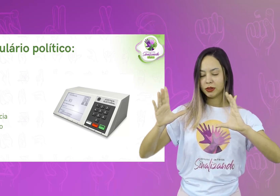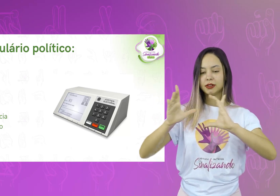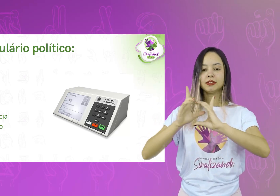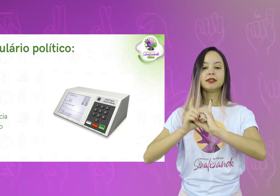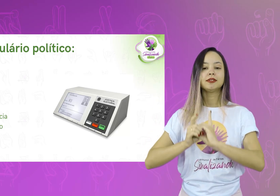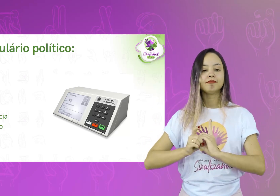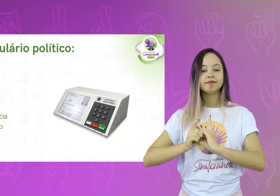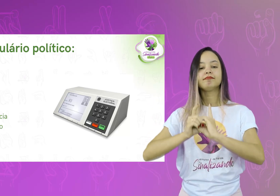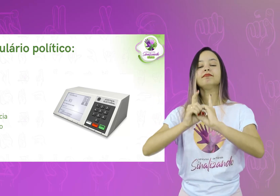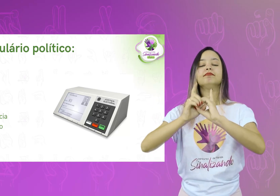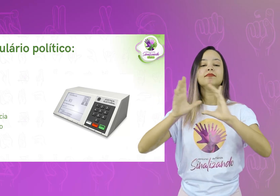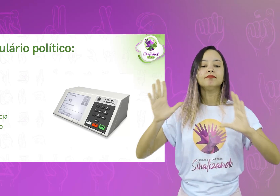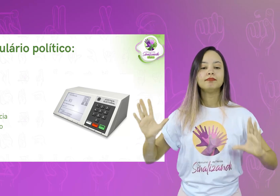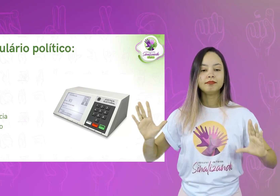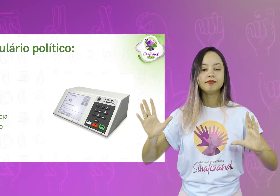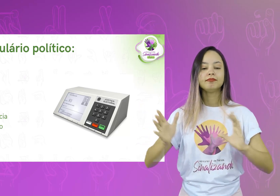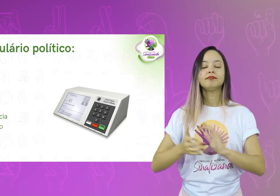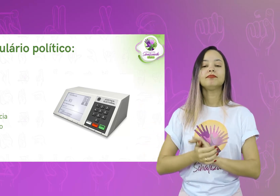Democracia.